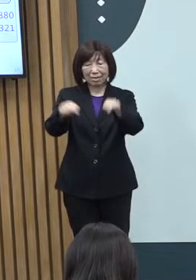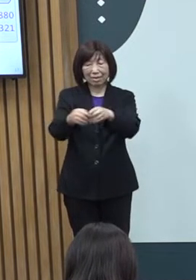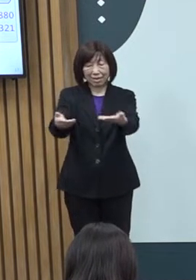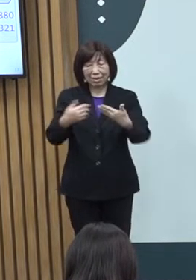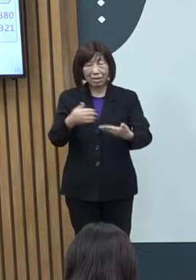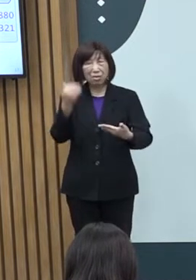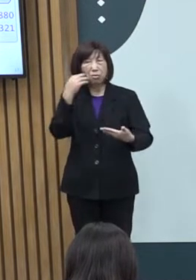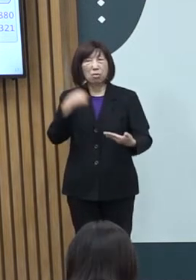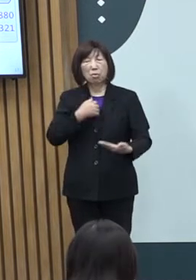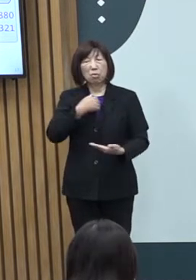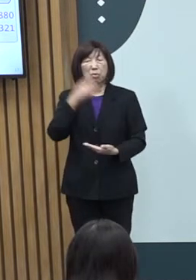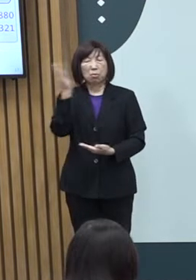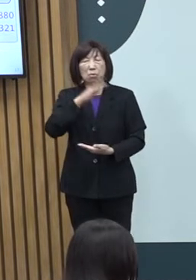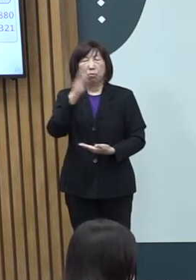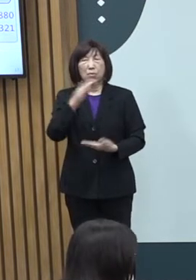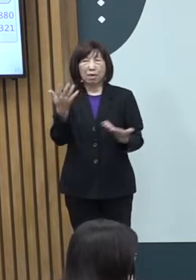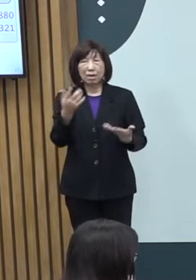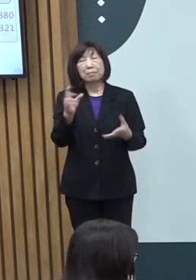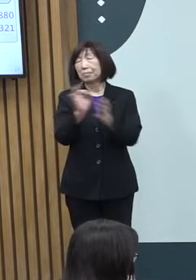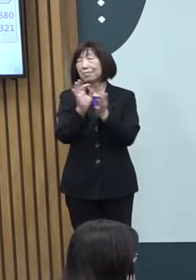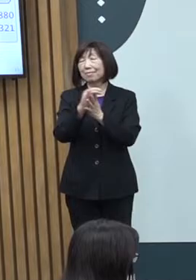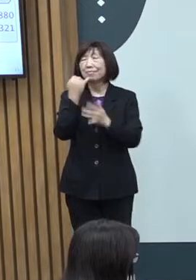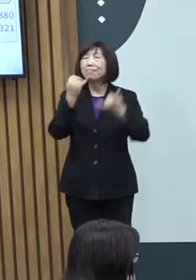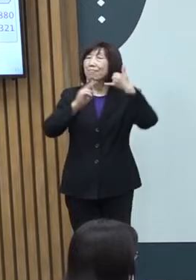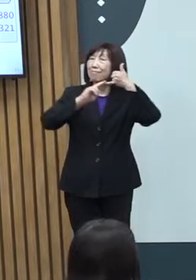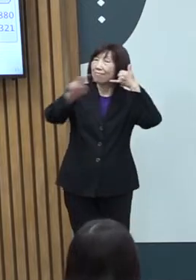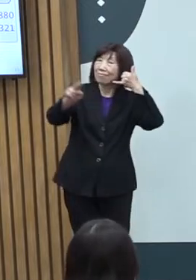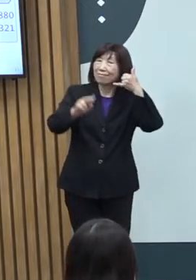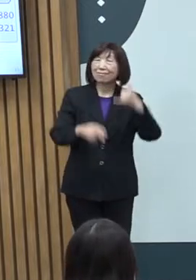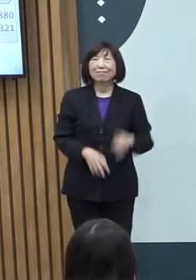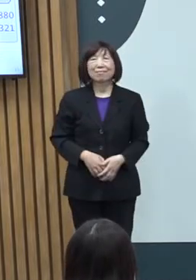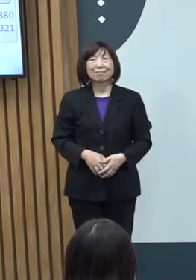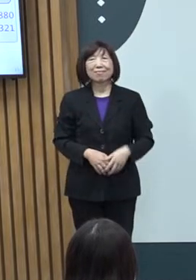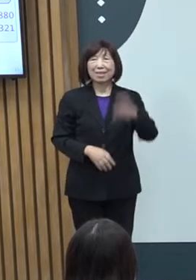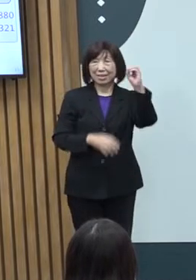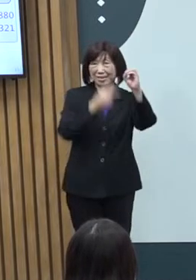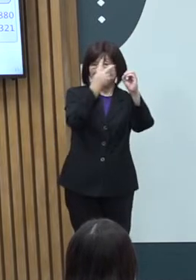都不想要的话，其实也可以打电话